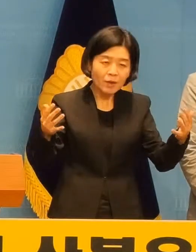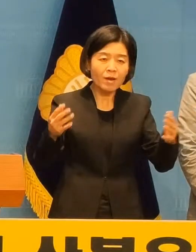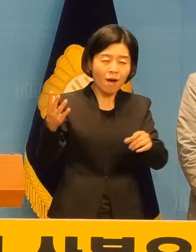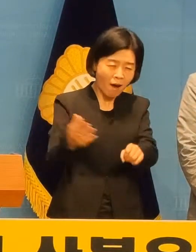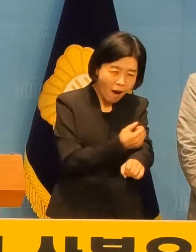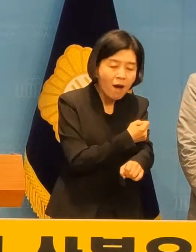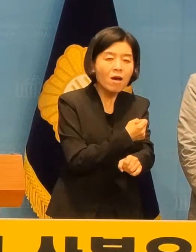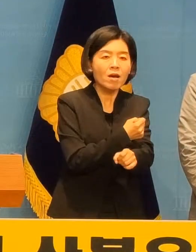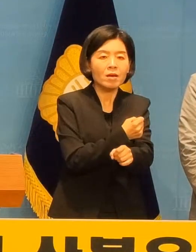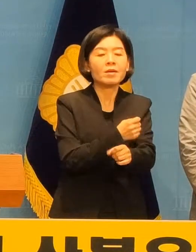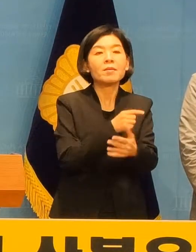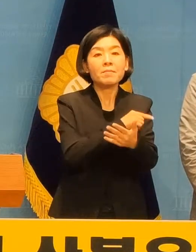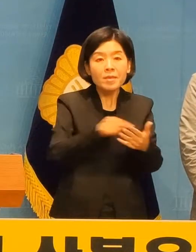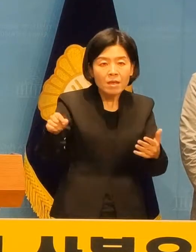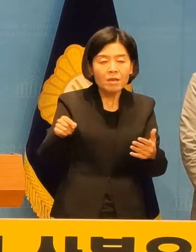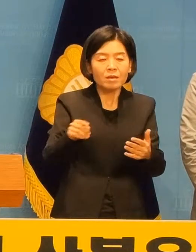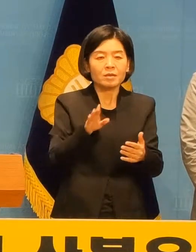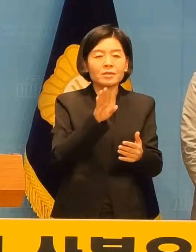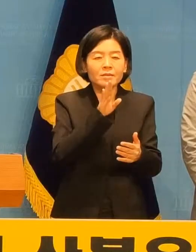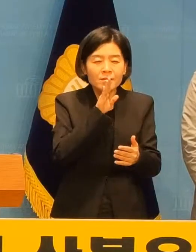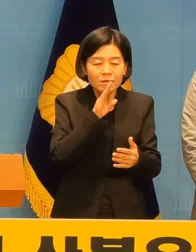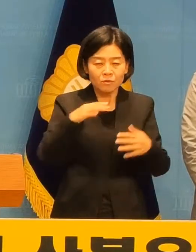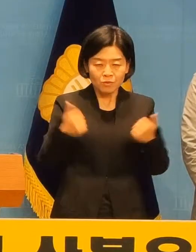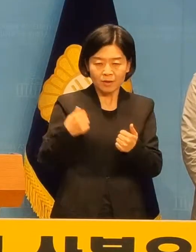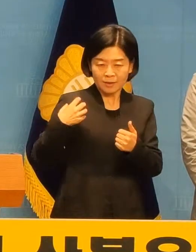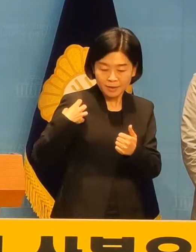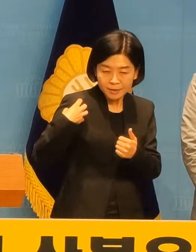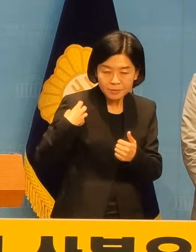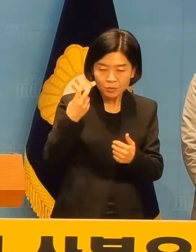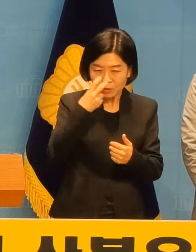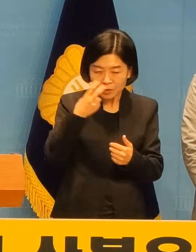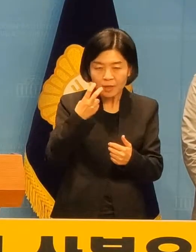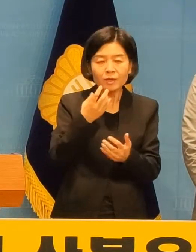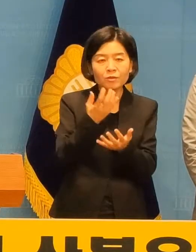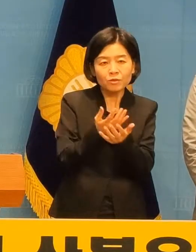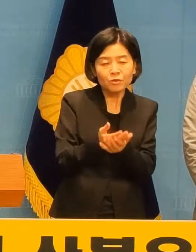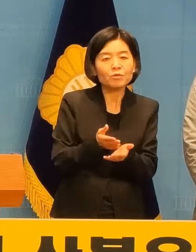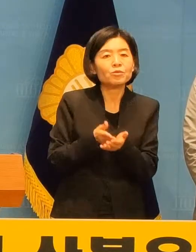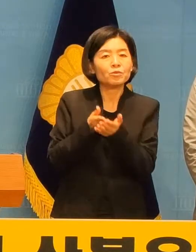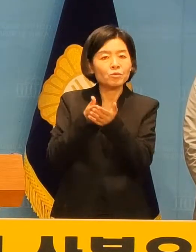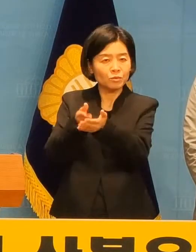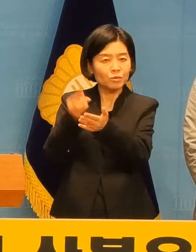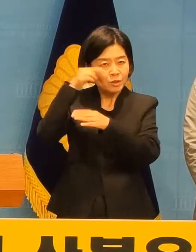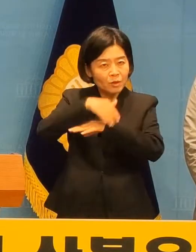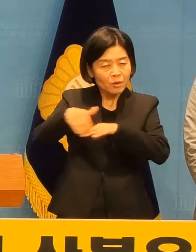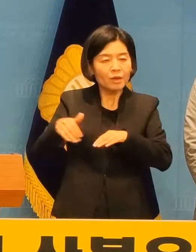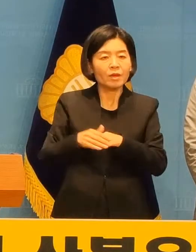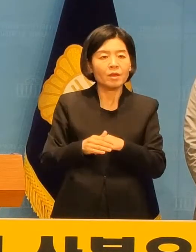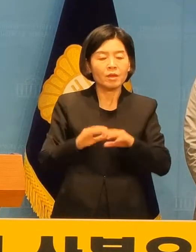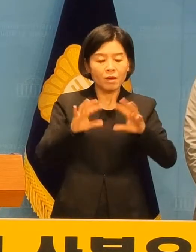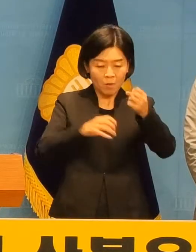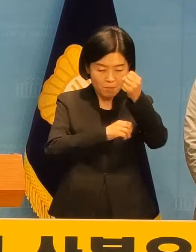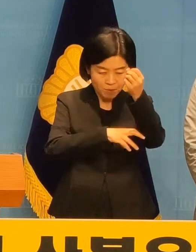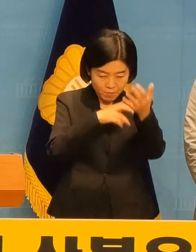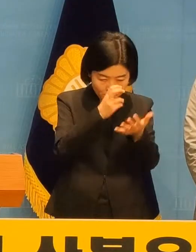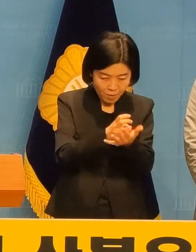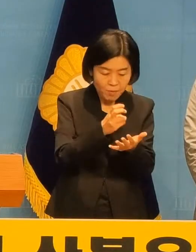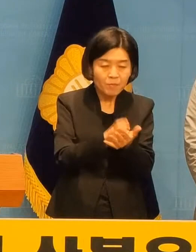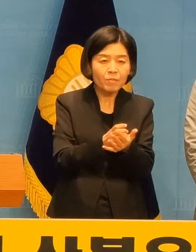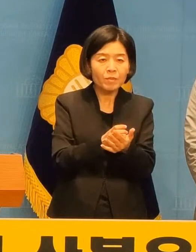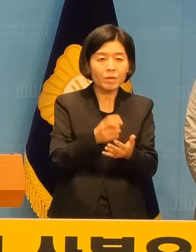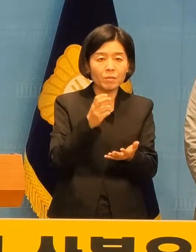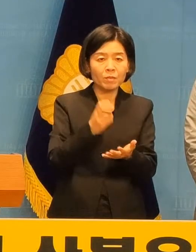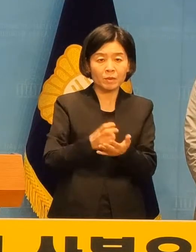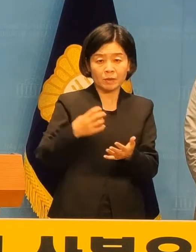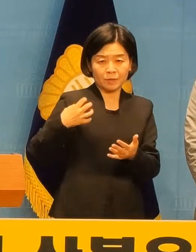국정조사 요구서를 준비해서 국회에 곧 제출할 예정입니다. 이것은 헌법과 법률에 명시된 국회의